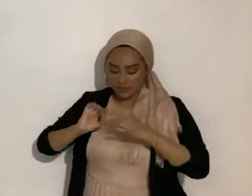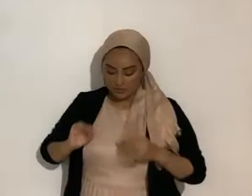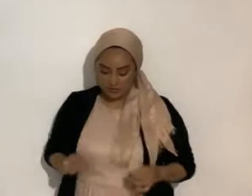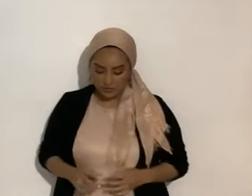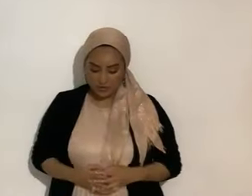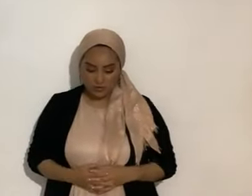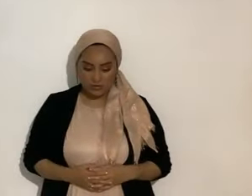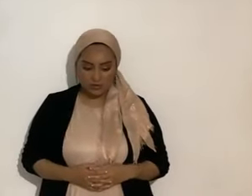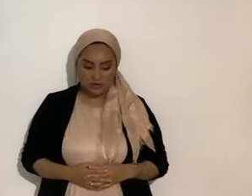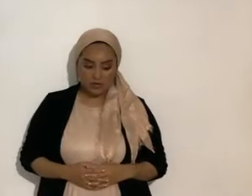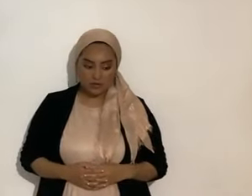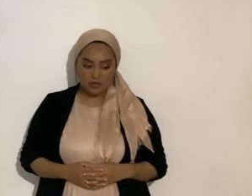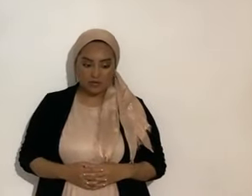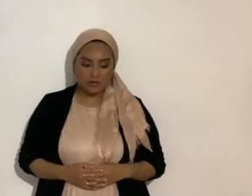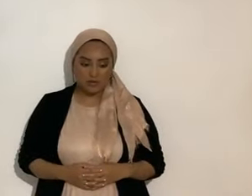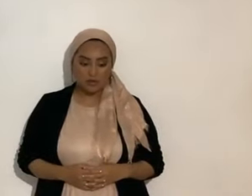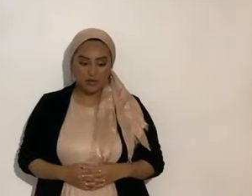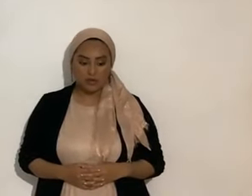un estado